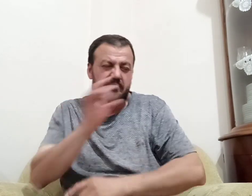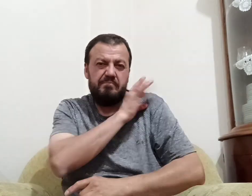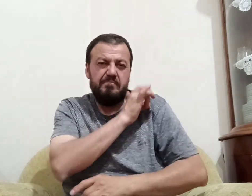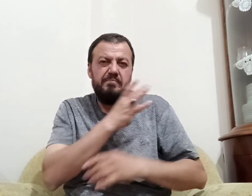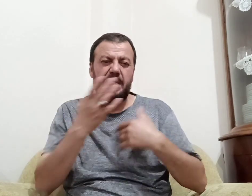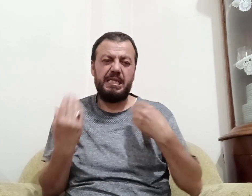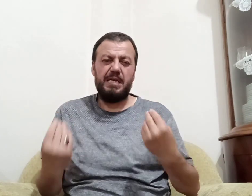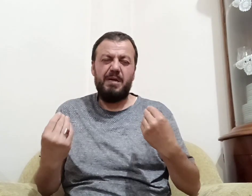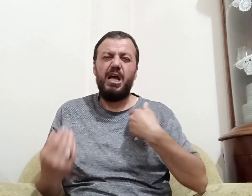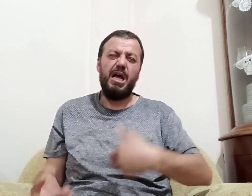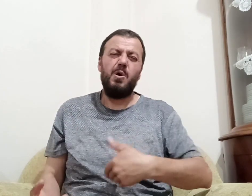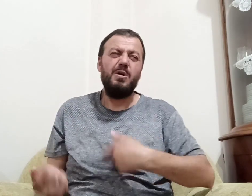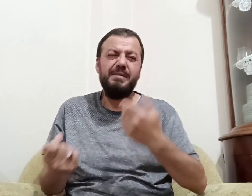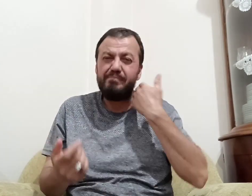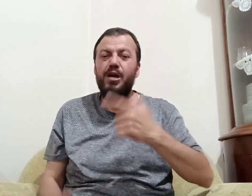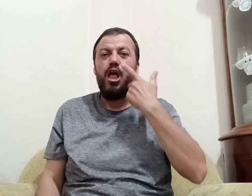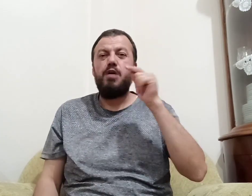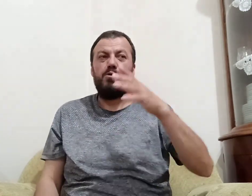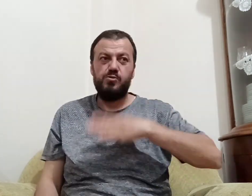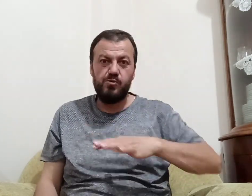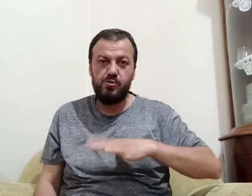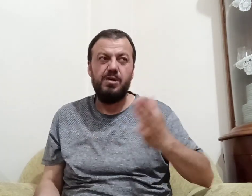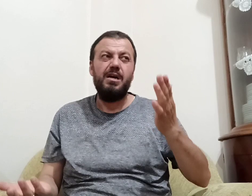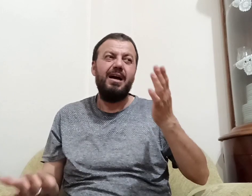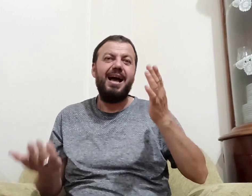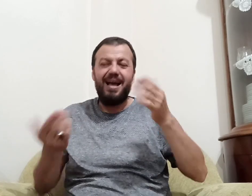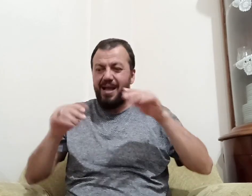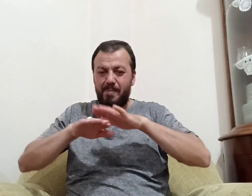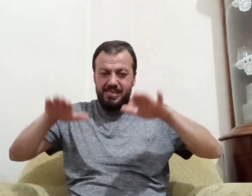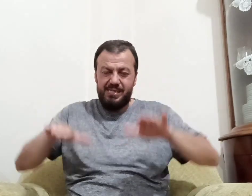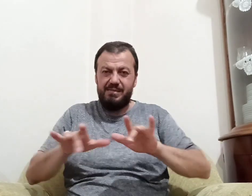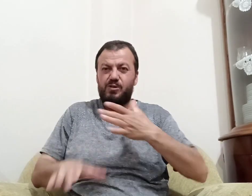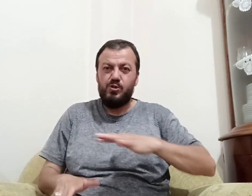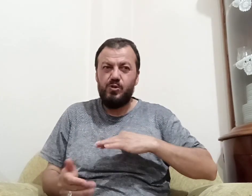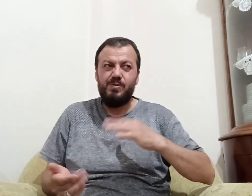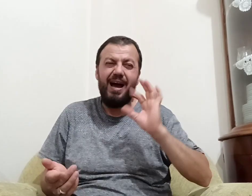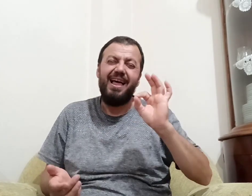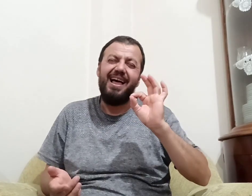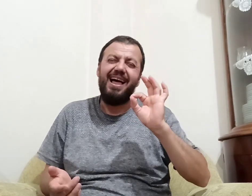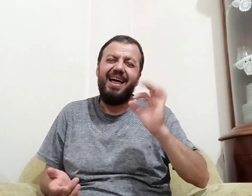normal böyle herhangi aktiviteleri yaparak geçiriyormuş.